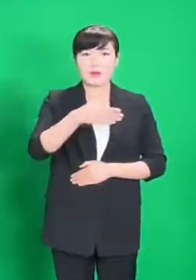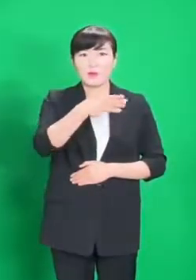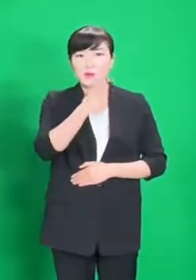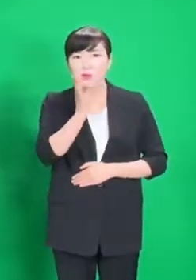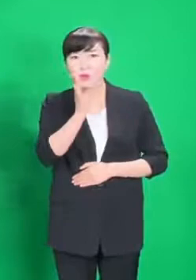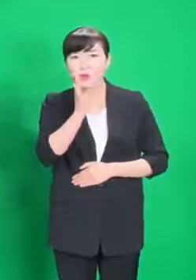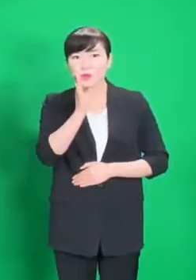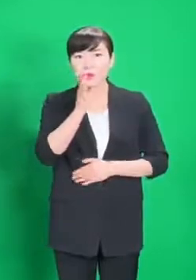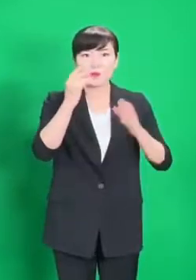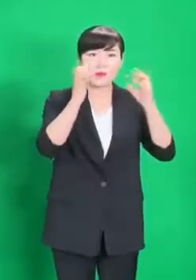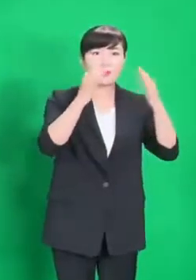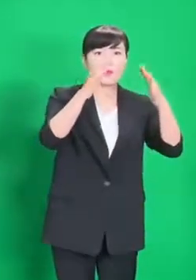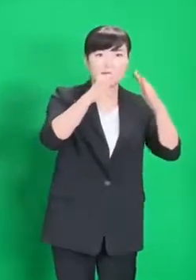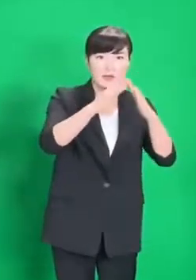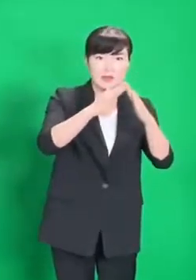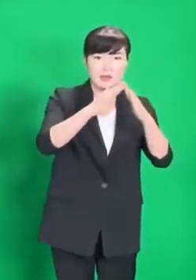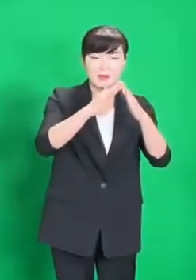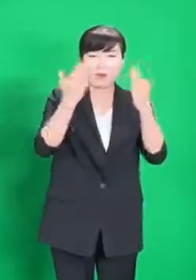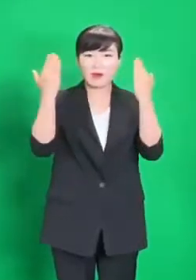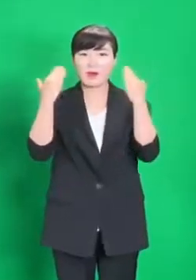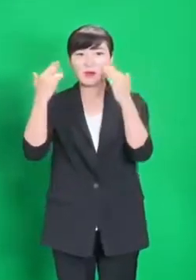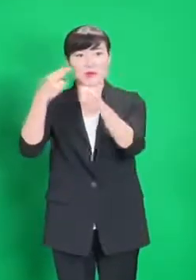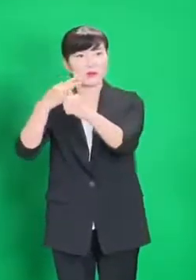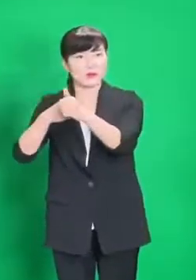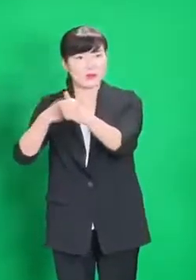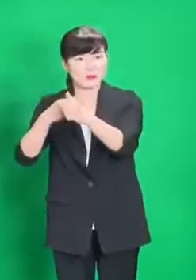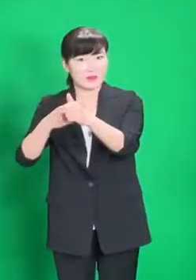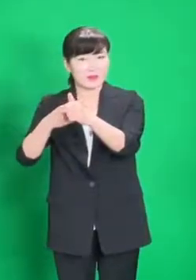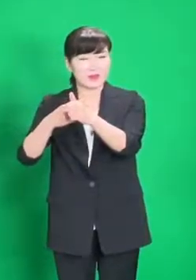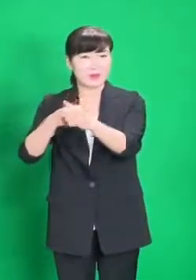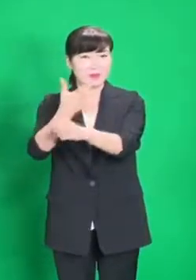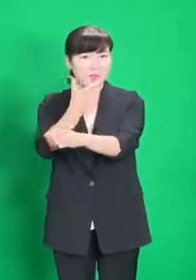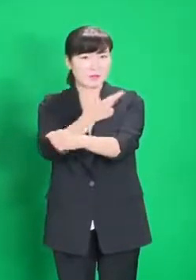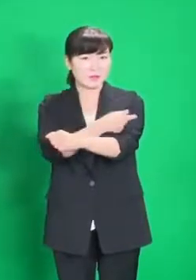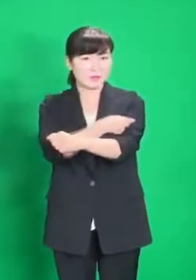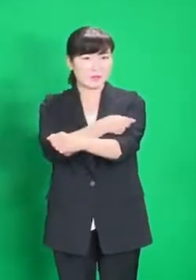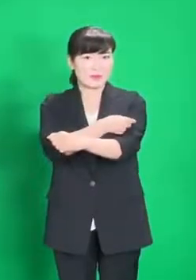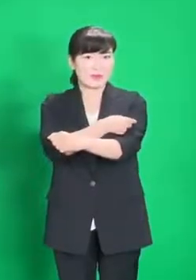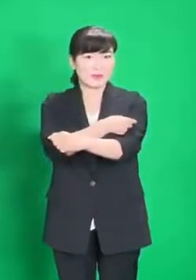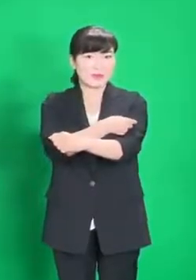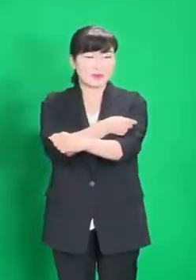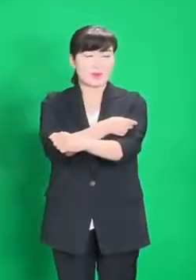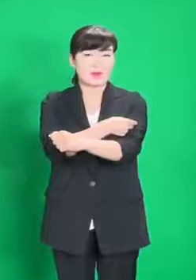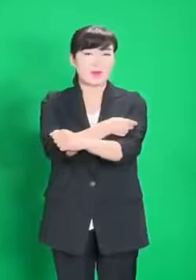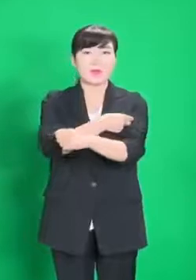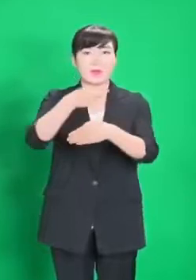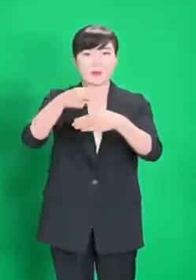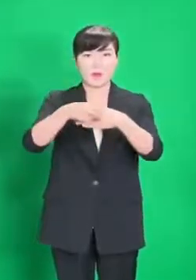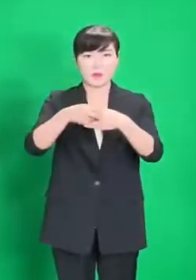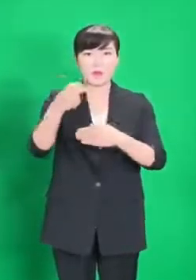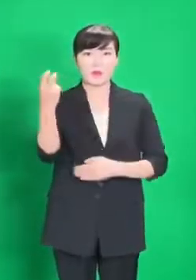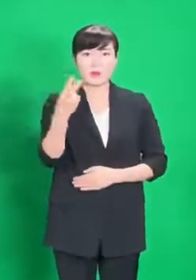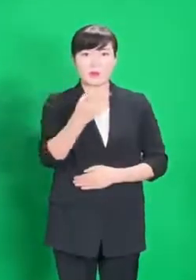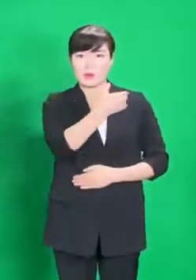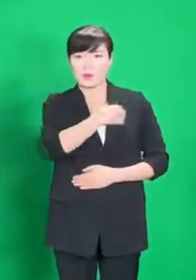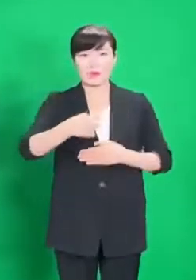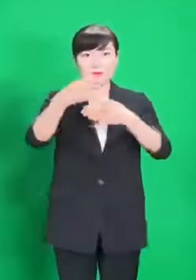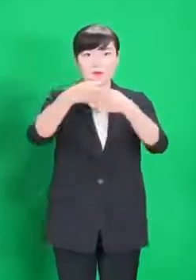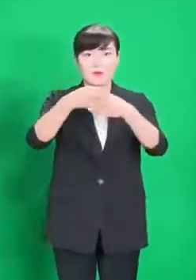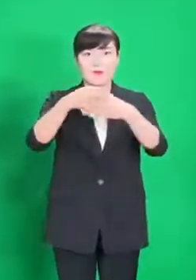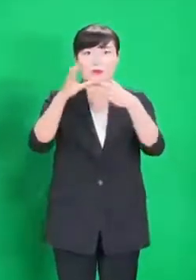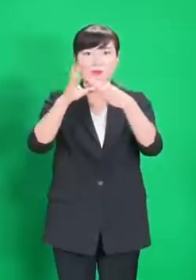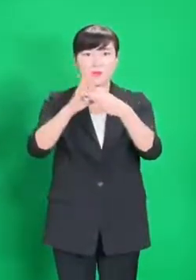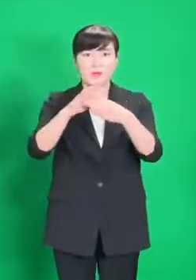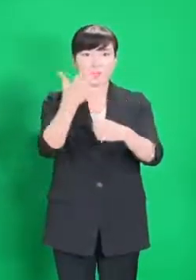고령층과 어린이집, 초등교사 등의 백신 접종이 민간 의료기관을 통해